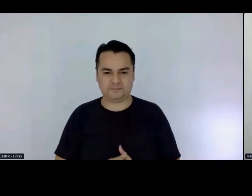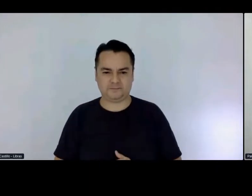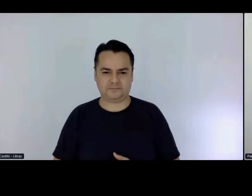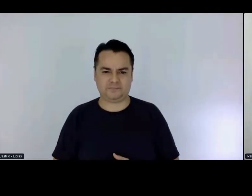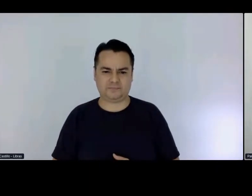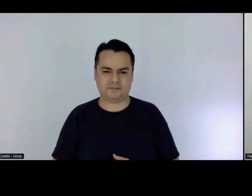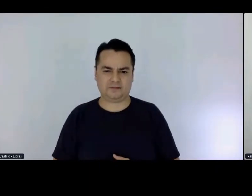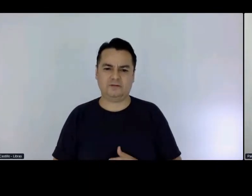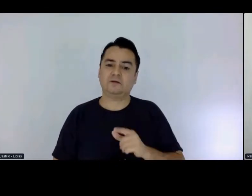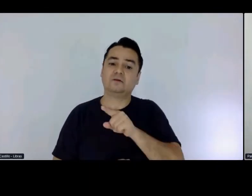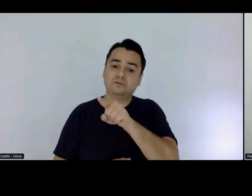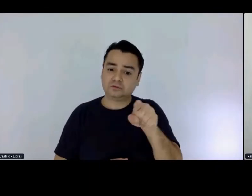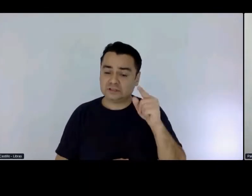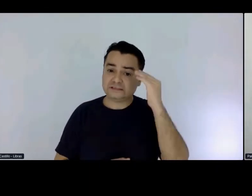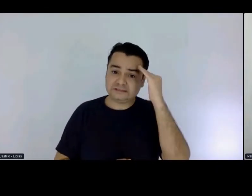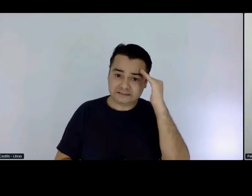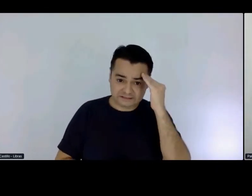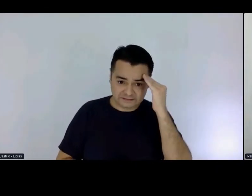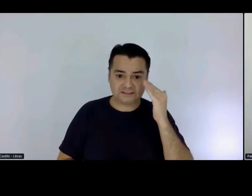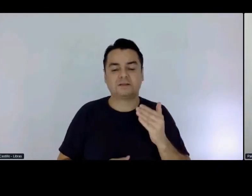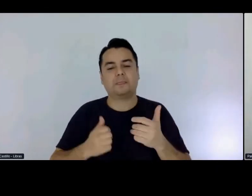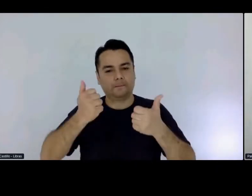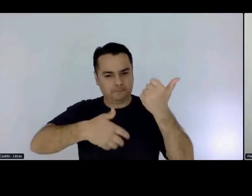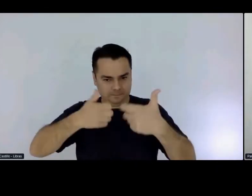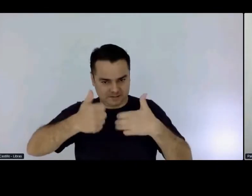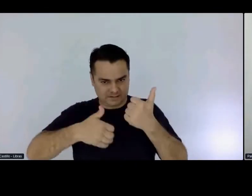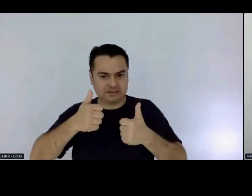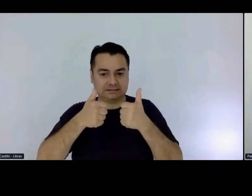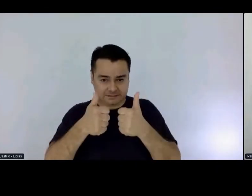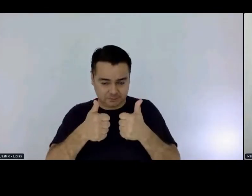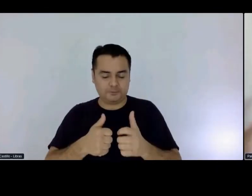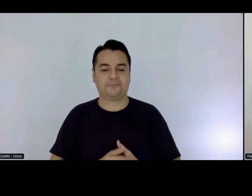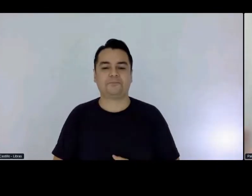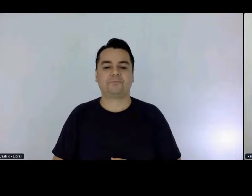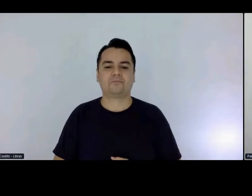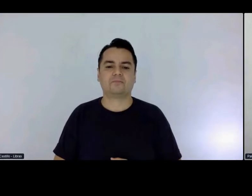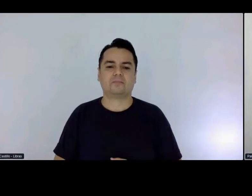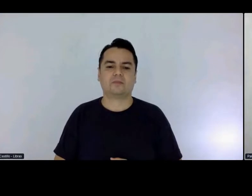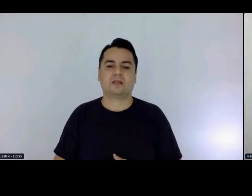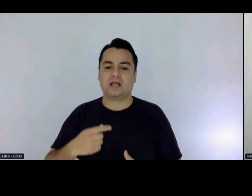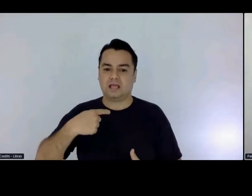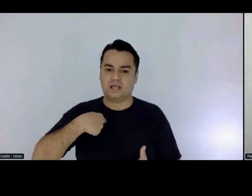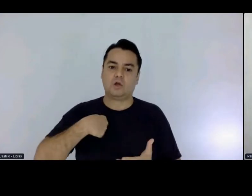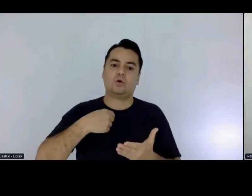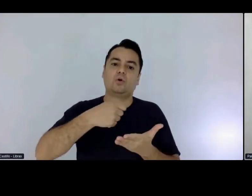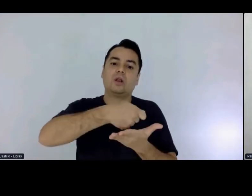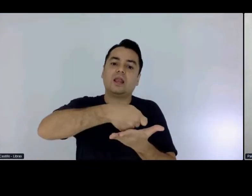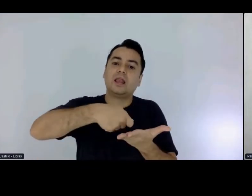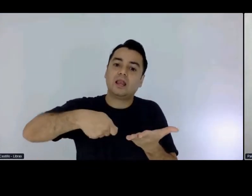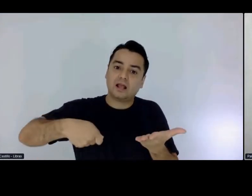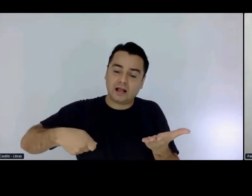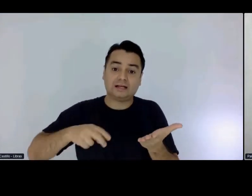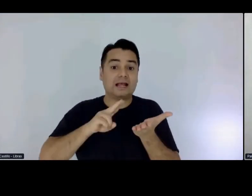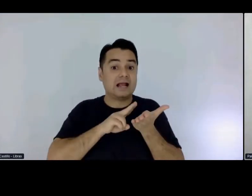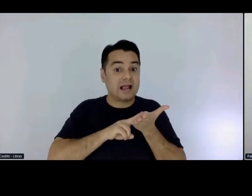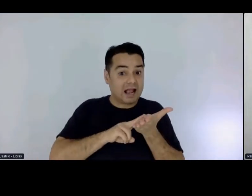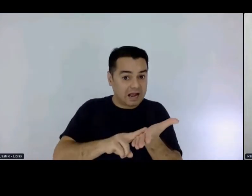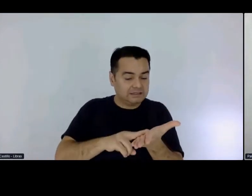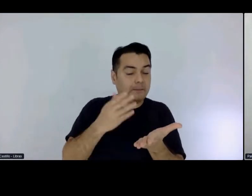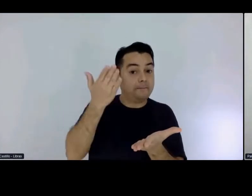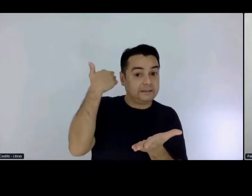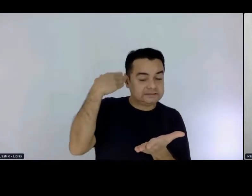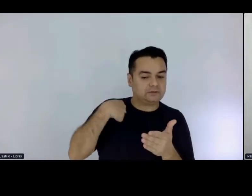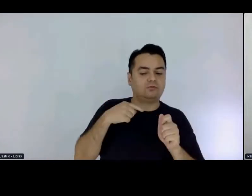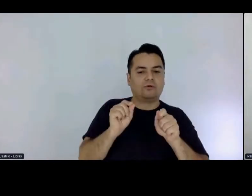que vocês me entendessem, e aí eu vou fazer a leitura de uma carta que eu já tinha produzido, e é uma